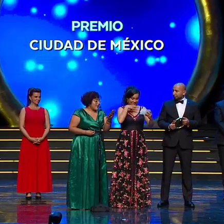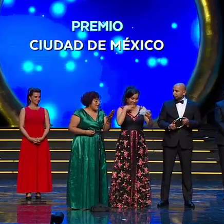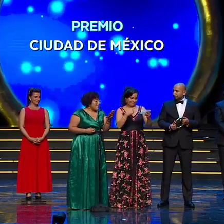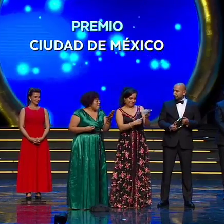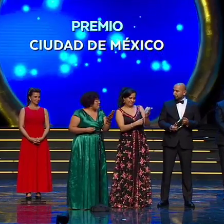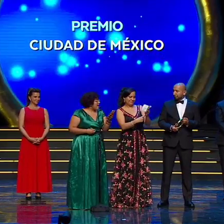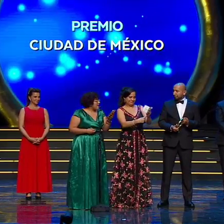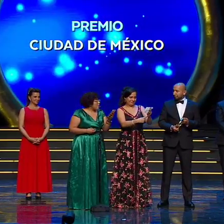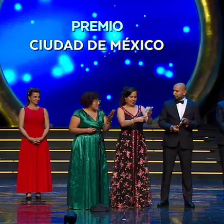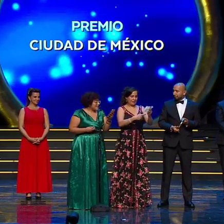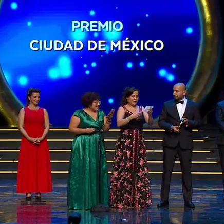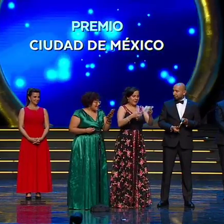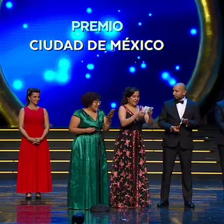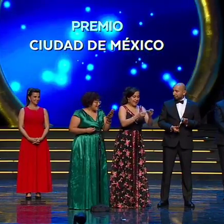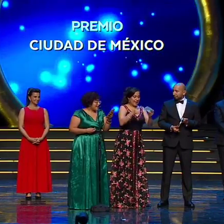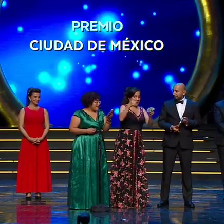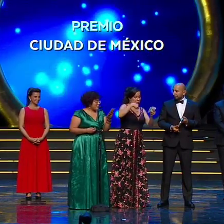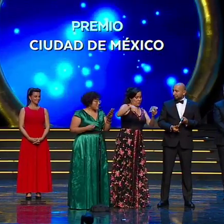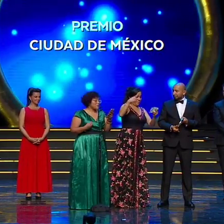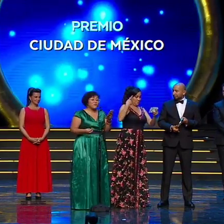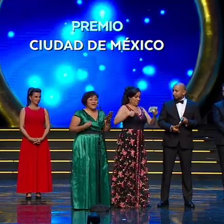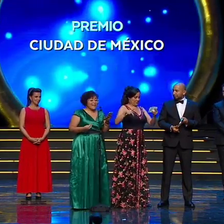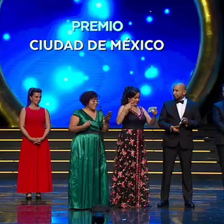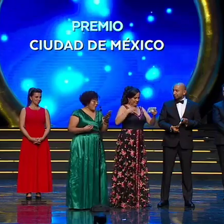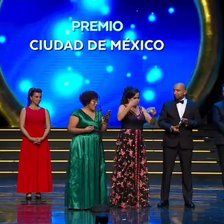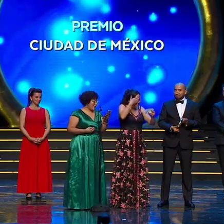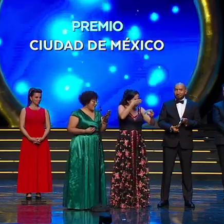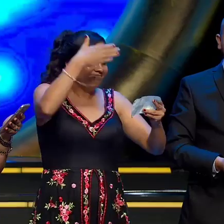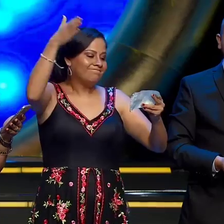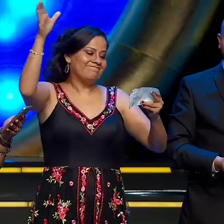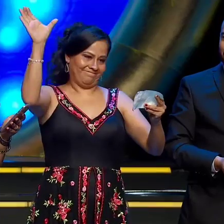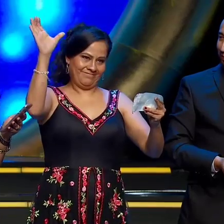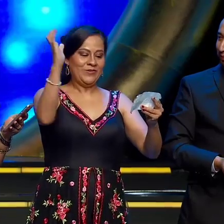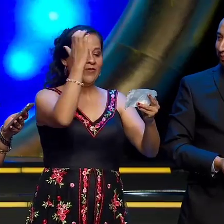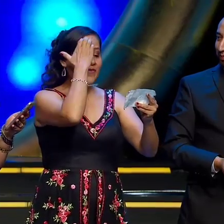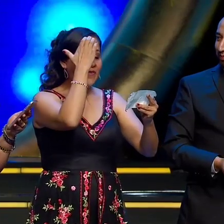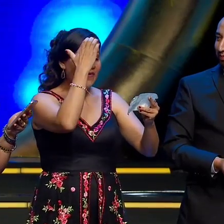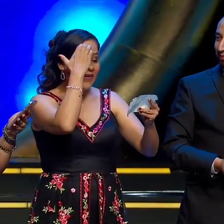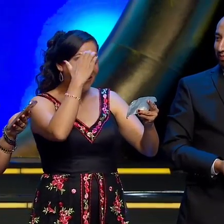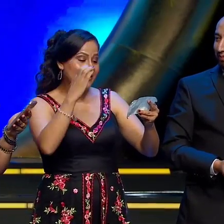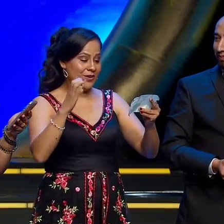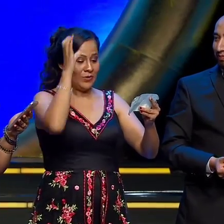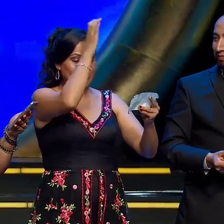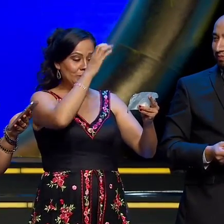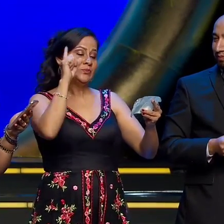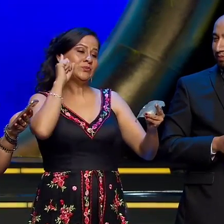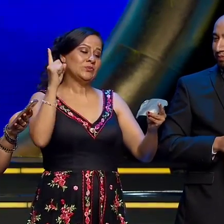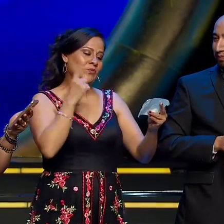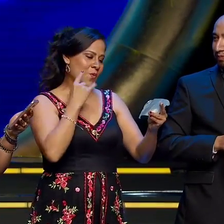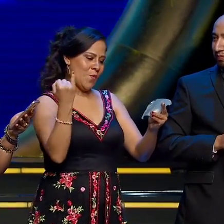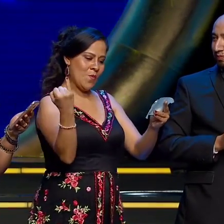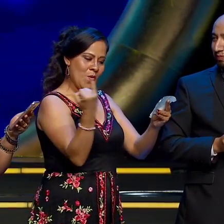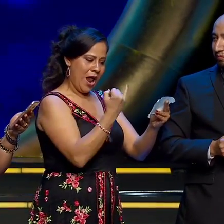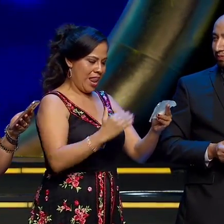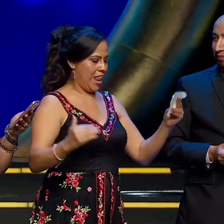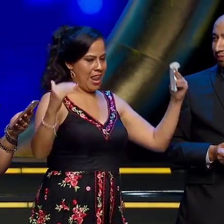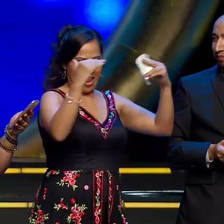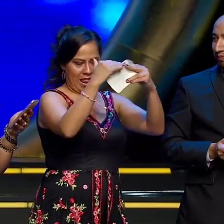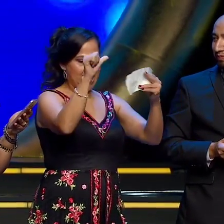programa México en Escena Por su gran apoyo Seña y Verbo nos ha dado la oportunidad De dar a